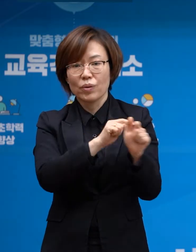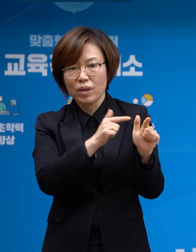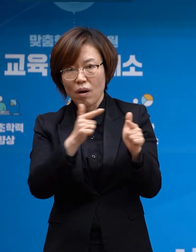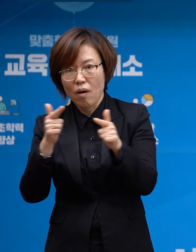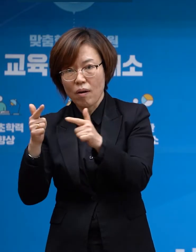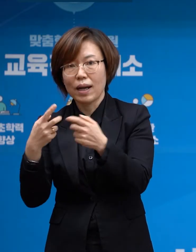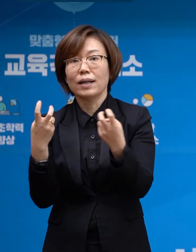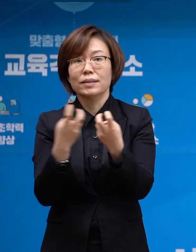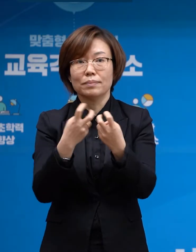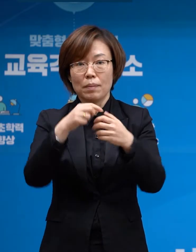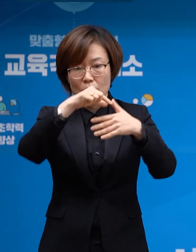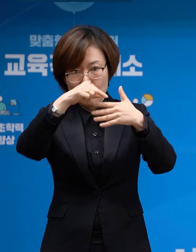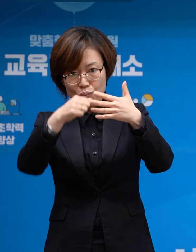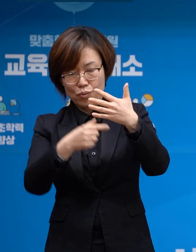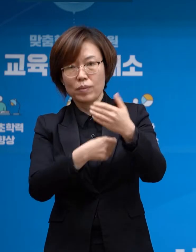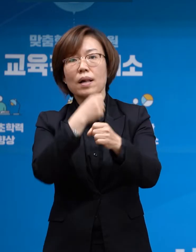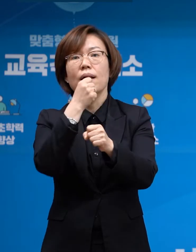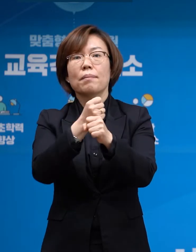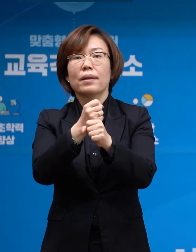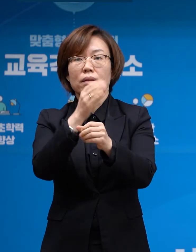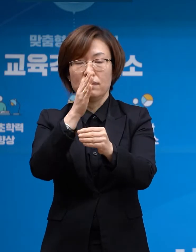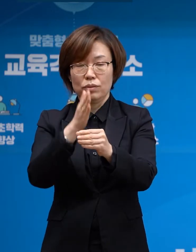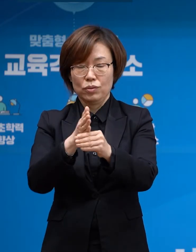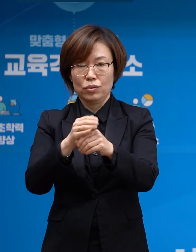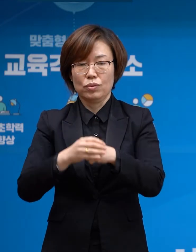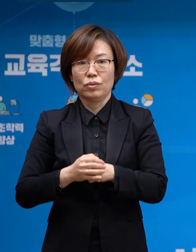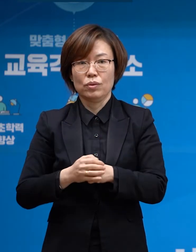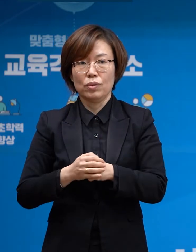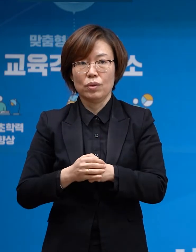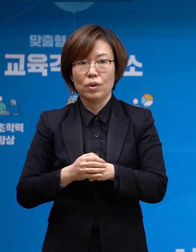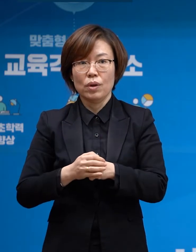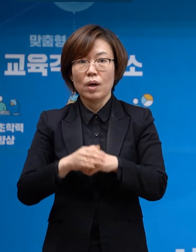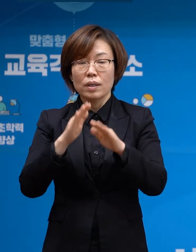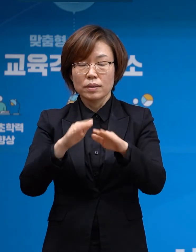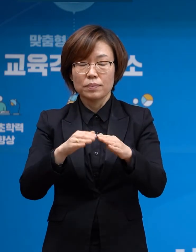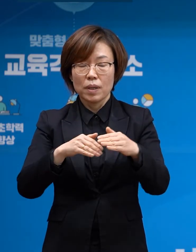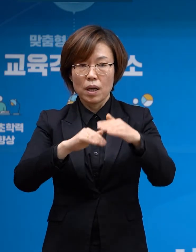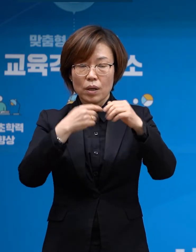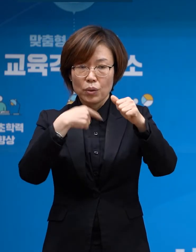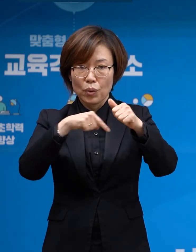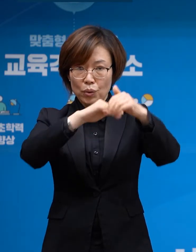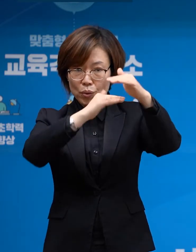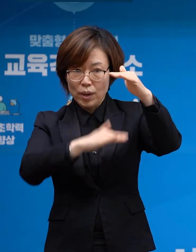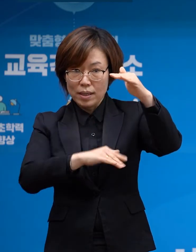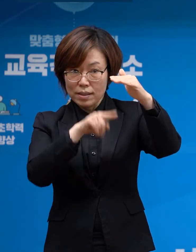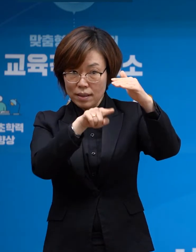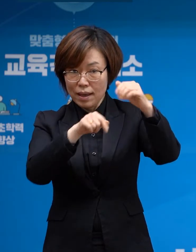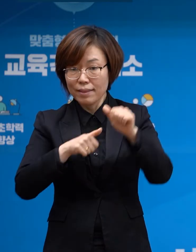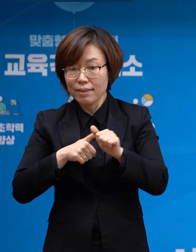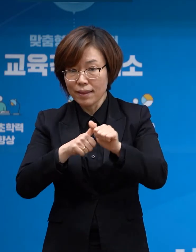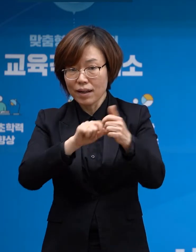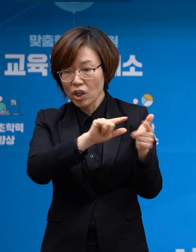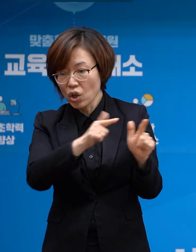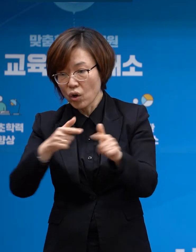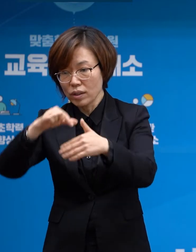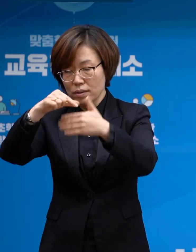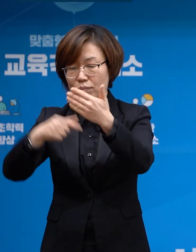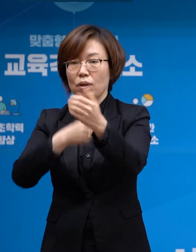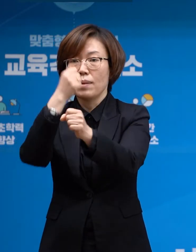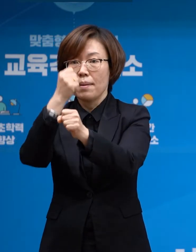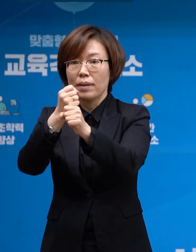다양한 온라인 콘텐츠를 제공하고 있습니다. 개정 교육 과정을 반영한 다양한 콘텐츠를 담고